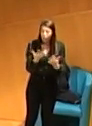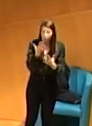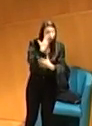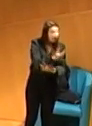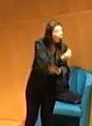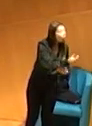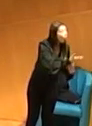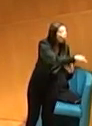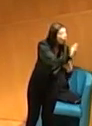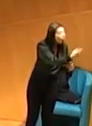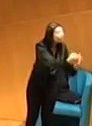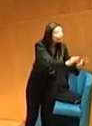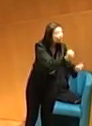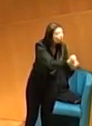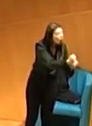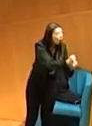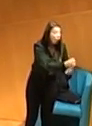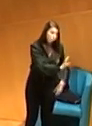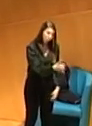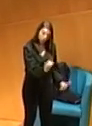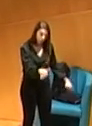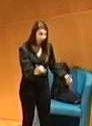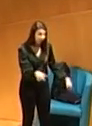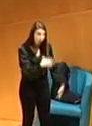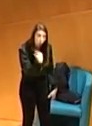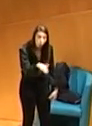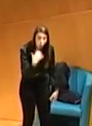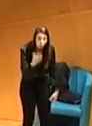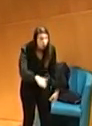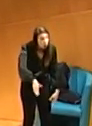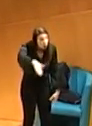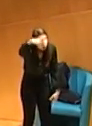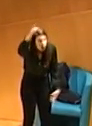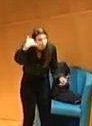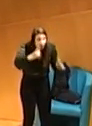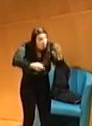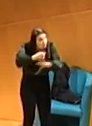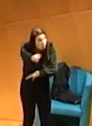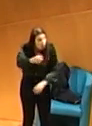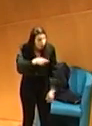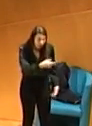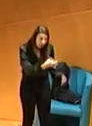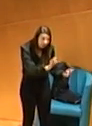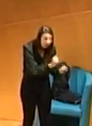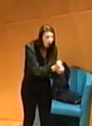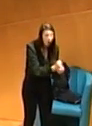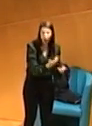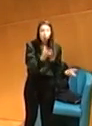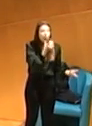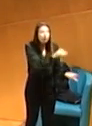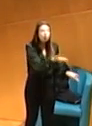ans, vous ne vous rendez pas compte, vous en avez encore pour toute votre vie. Ce n'est pas possible. À 10 ans,